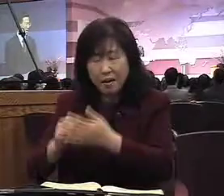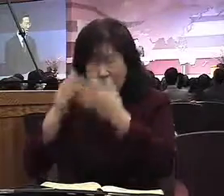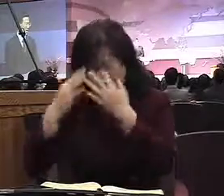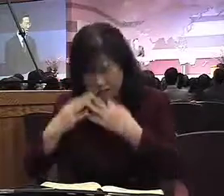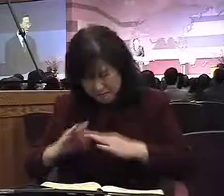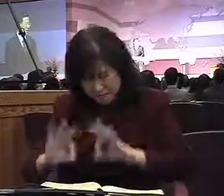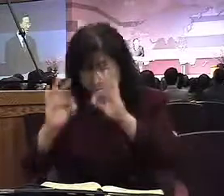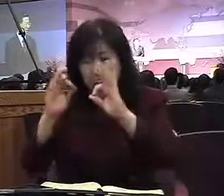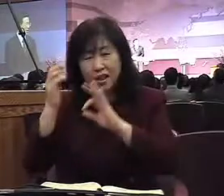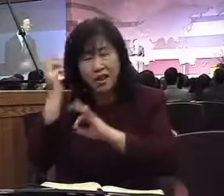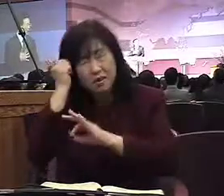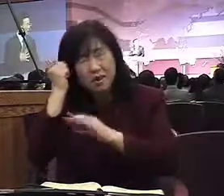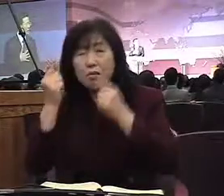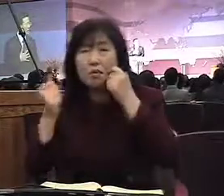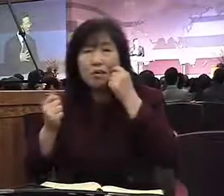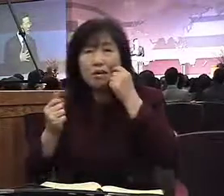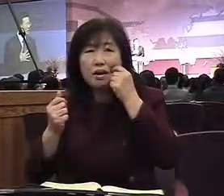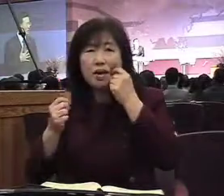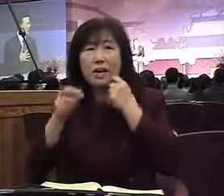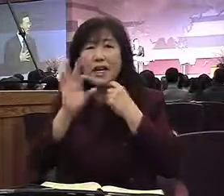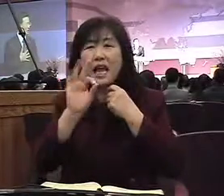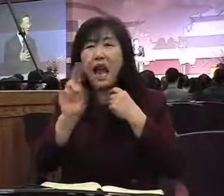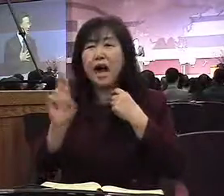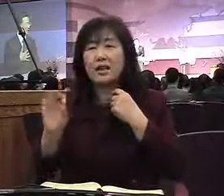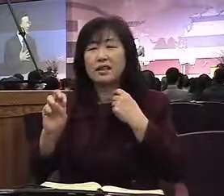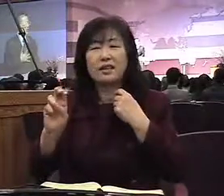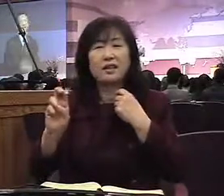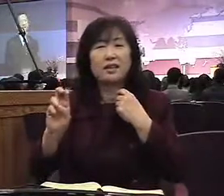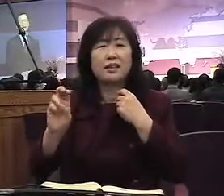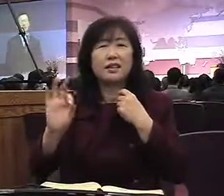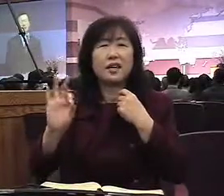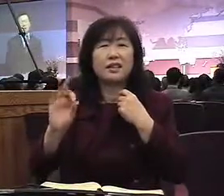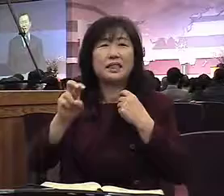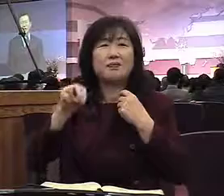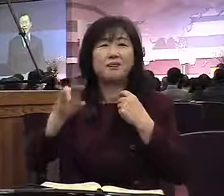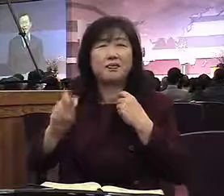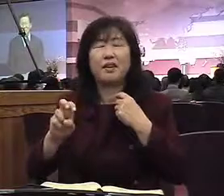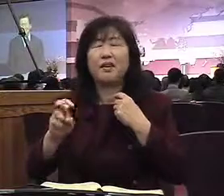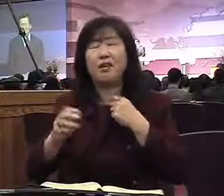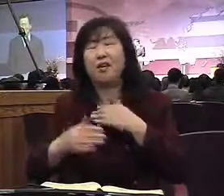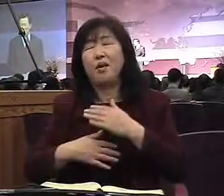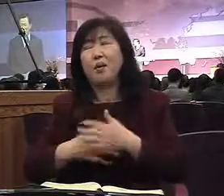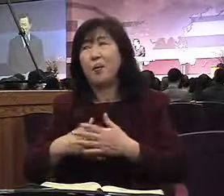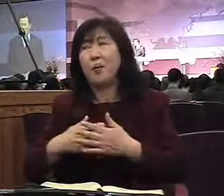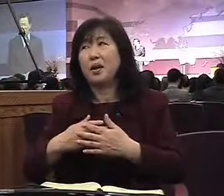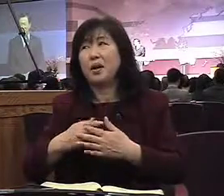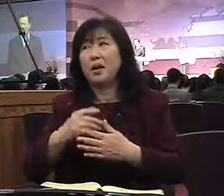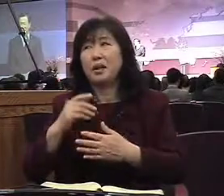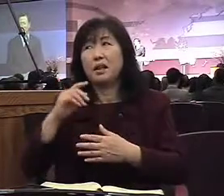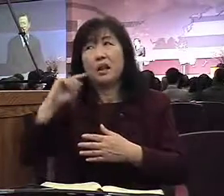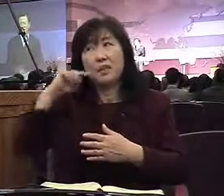잤답니다. 양심이 괴로워가지고. 그래서 그 다음날 아침에 일어나가지고요,